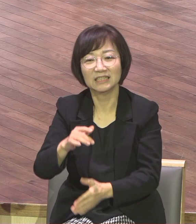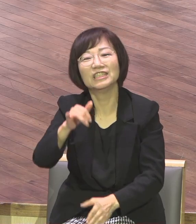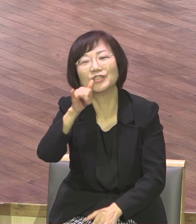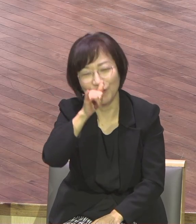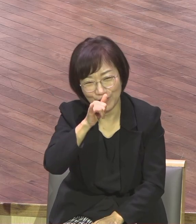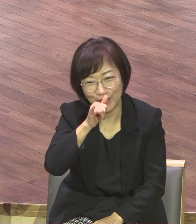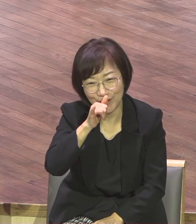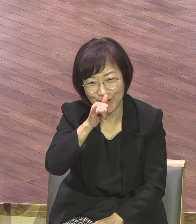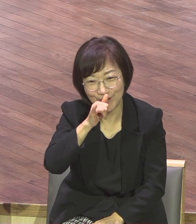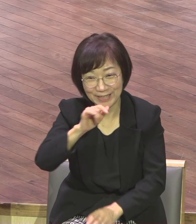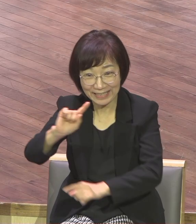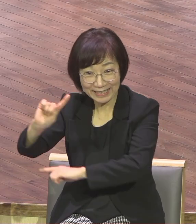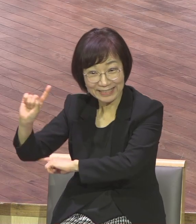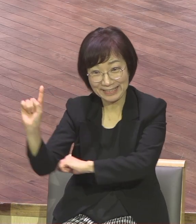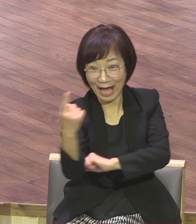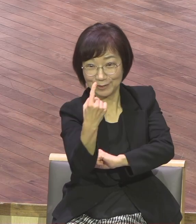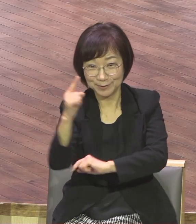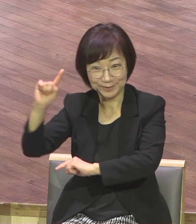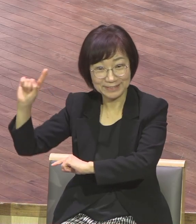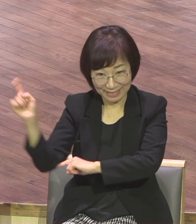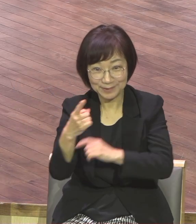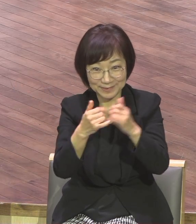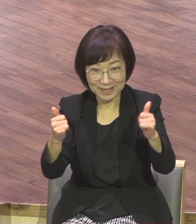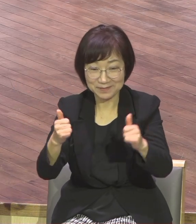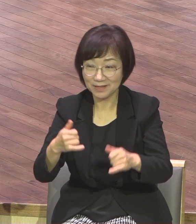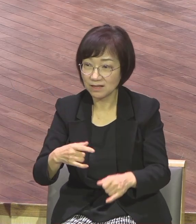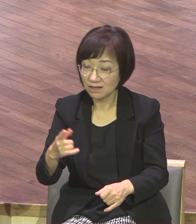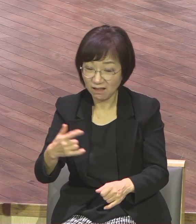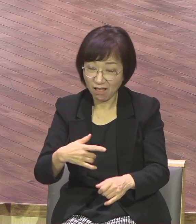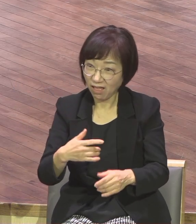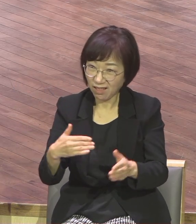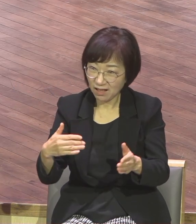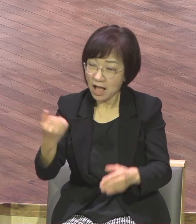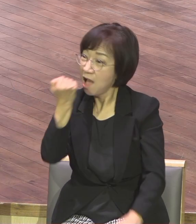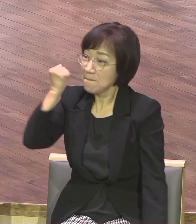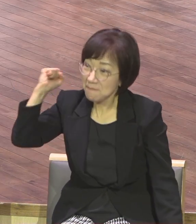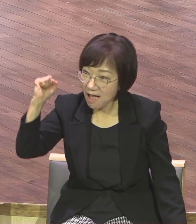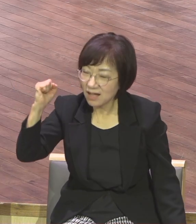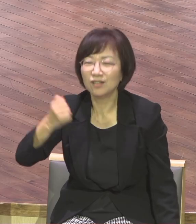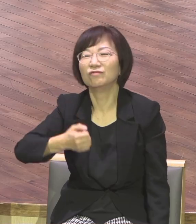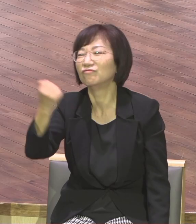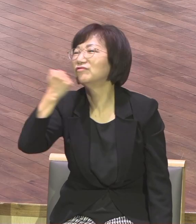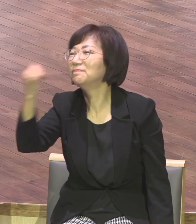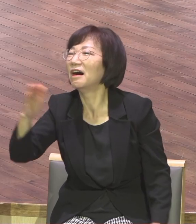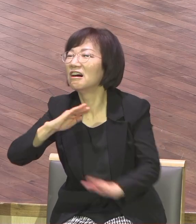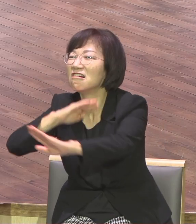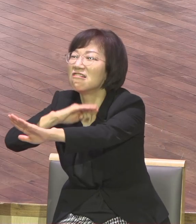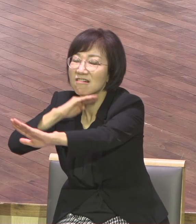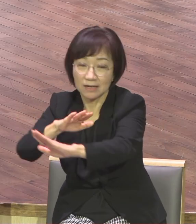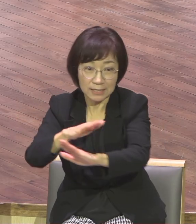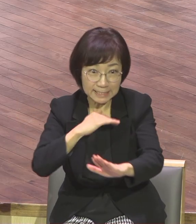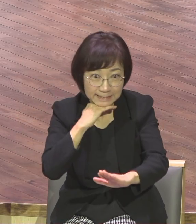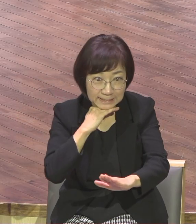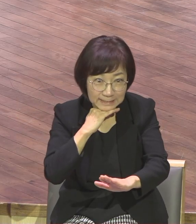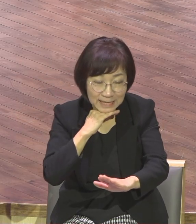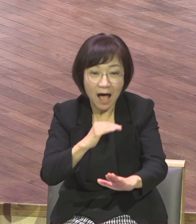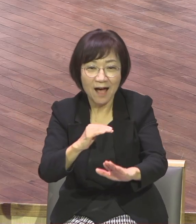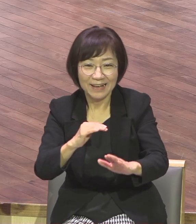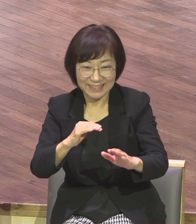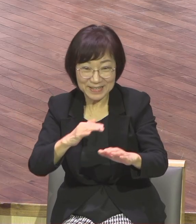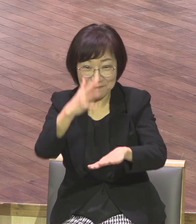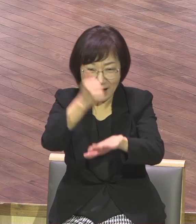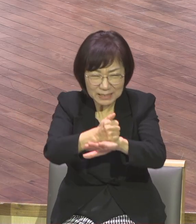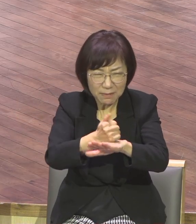미국의 프로야구 선수 요기 베라가 한 말이죠. 끝날 때까지는 끝난 거 아니다. 그 말이 실감나는